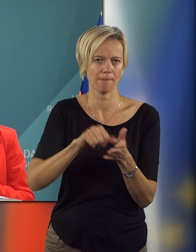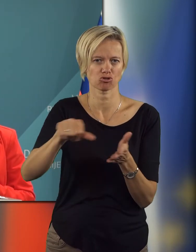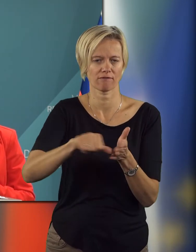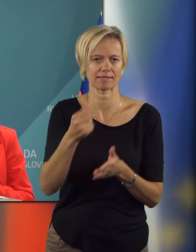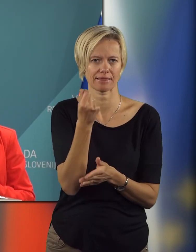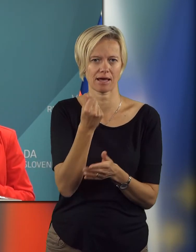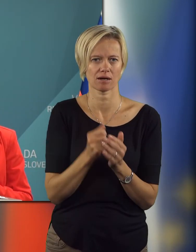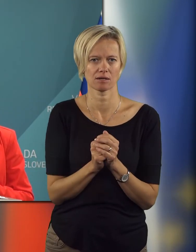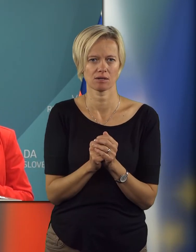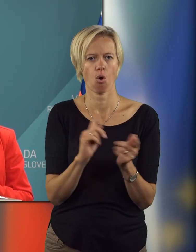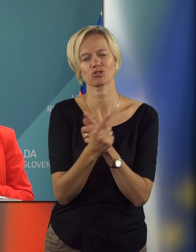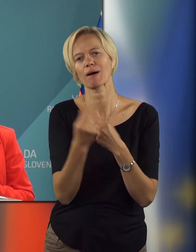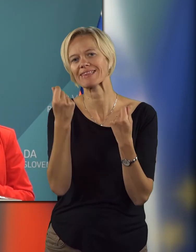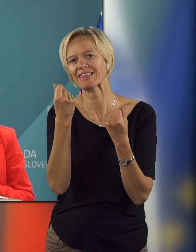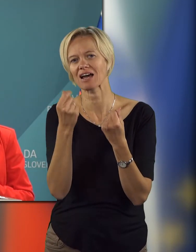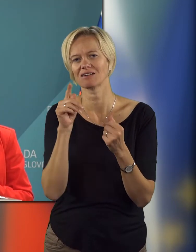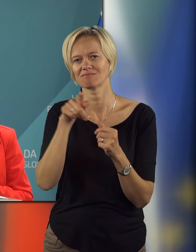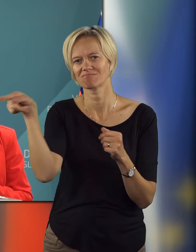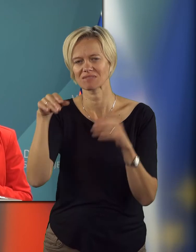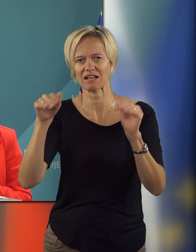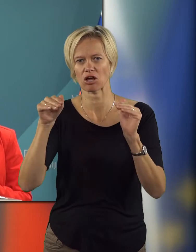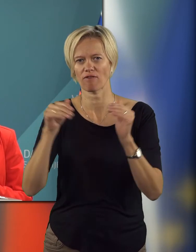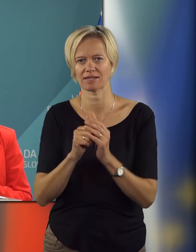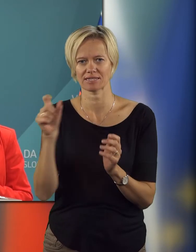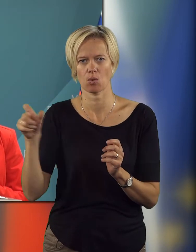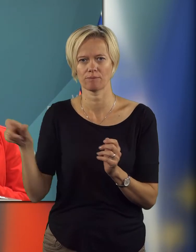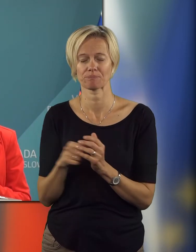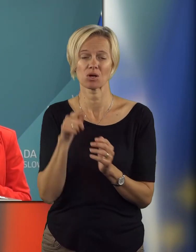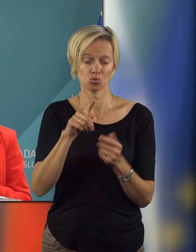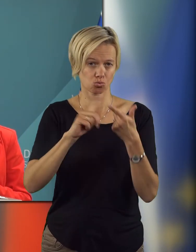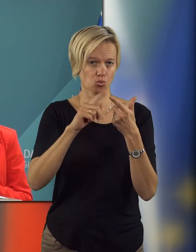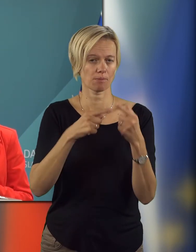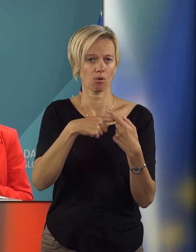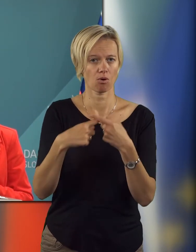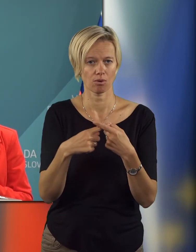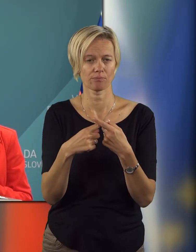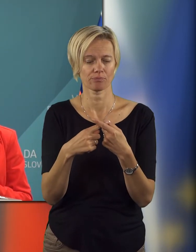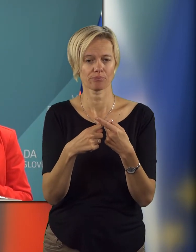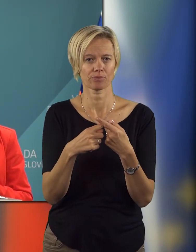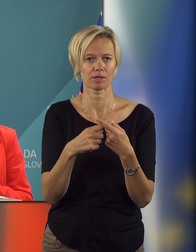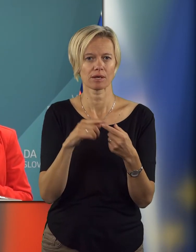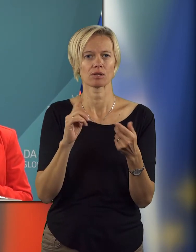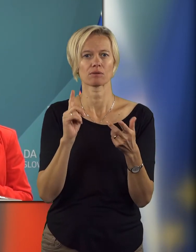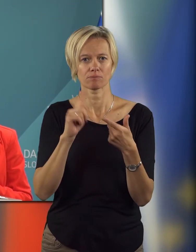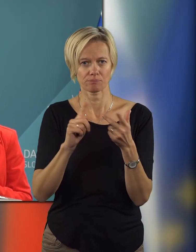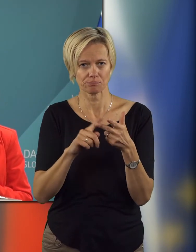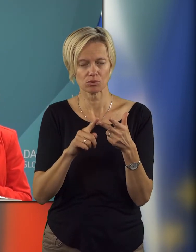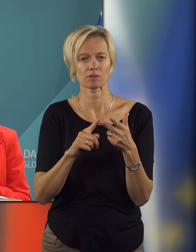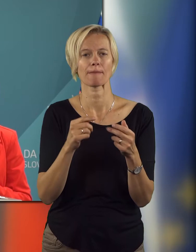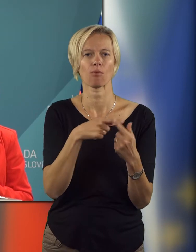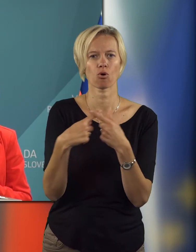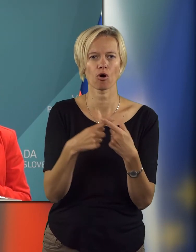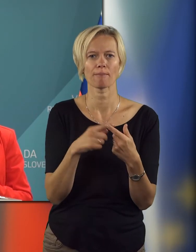davkoplačevalski denar oziroma, če hočete, denar zavarovancev. To je en pogoj. Drug pogoj je pa na osnovi teh